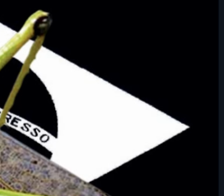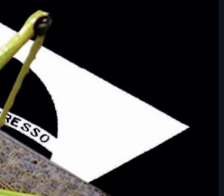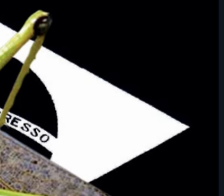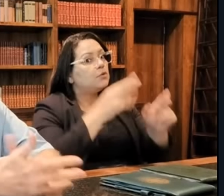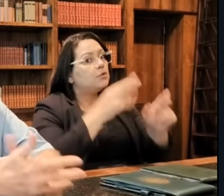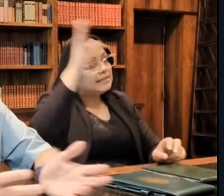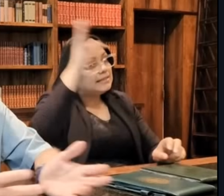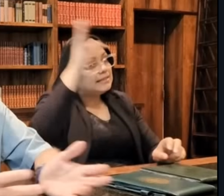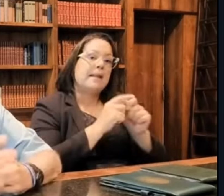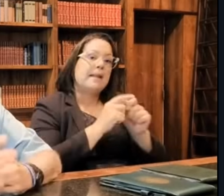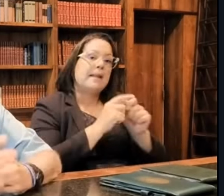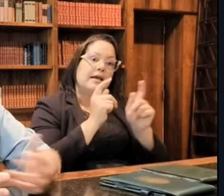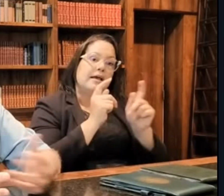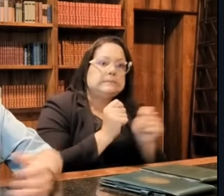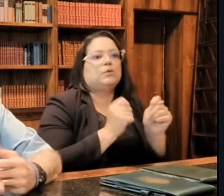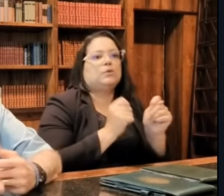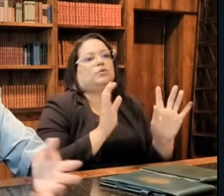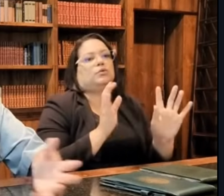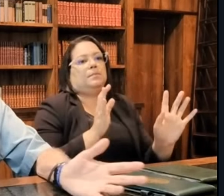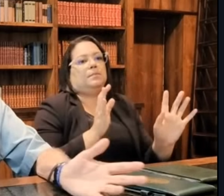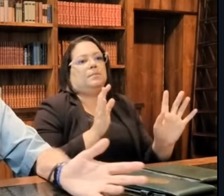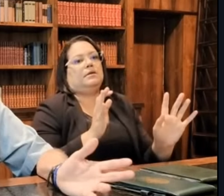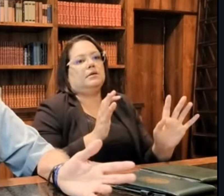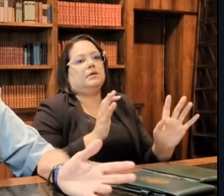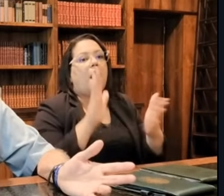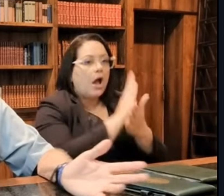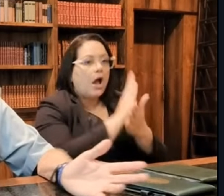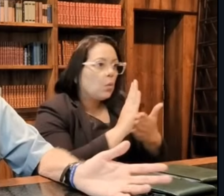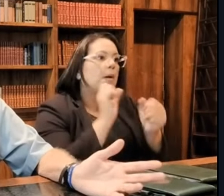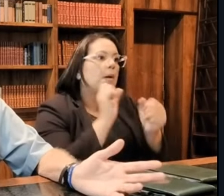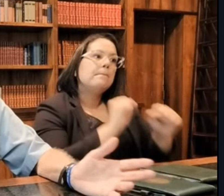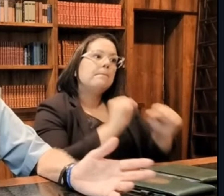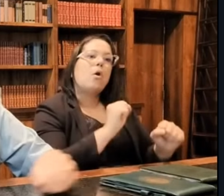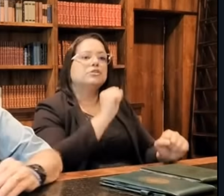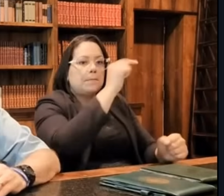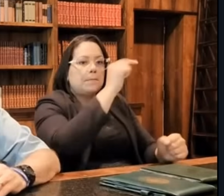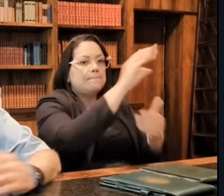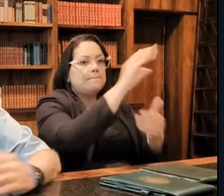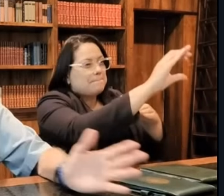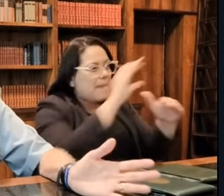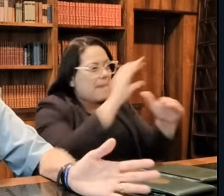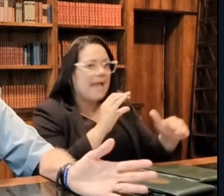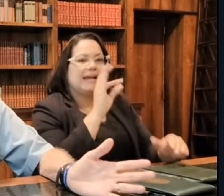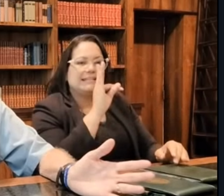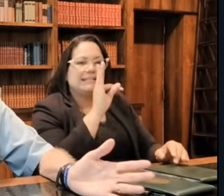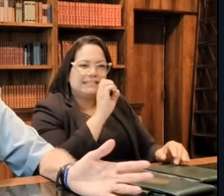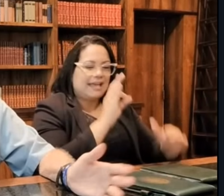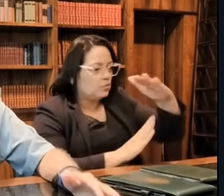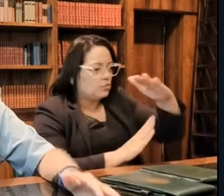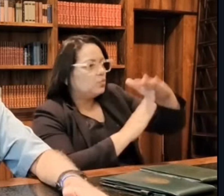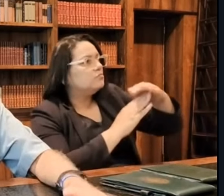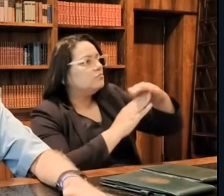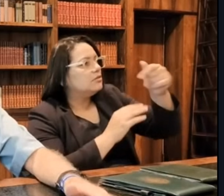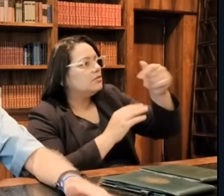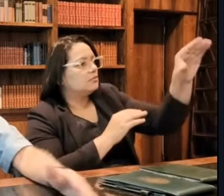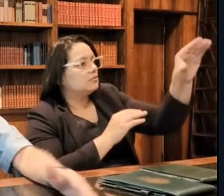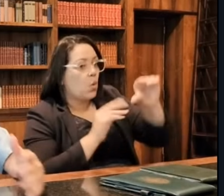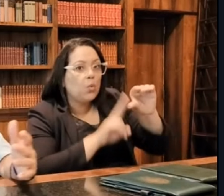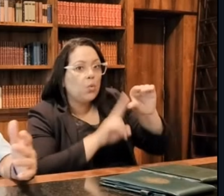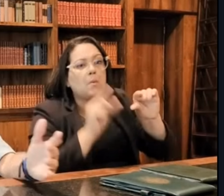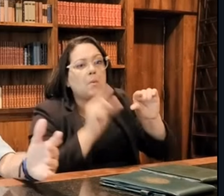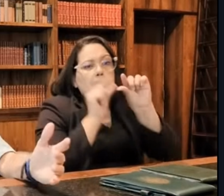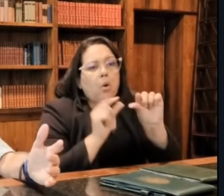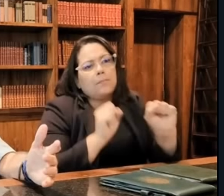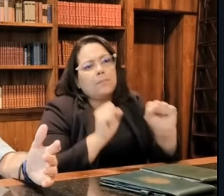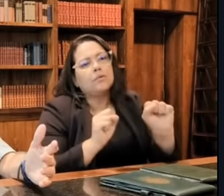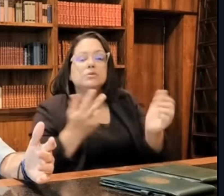Alguma coisa pode ser vista no teto? Poderia ser vista no teto? Poderia, sem problema nenhum, mas não é explodir o teto. A mensagem